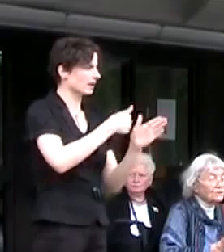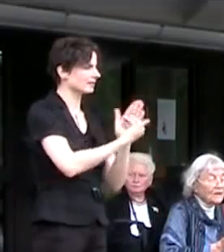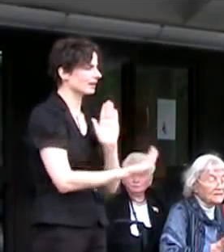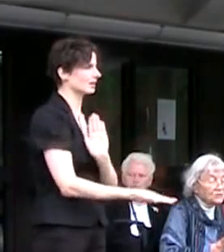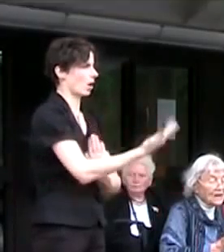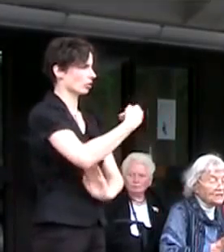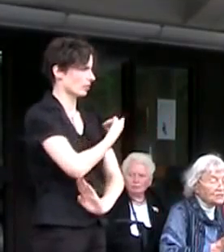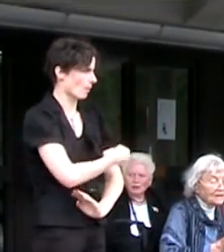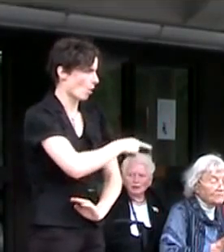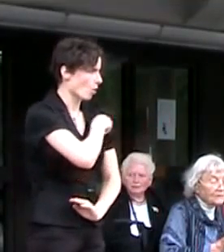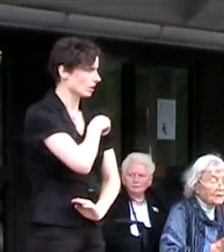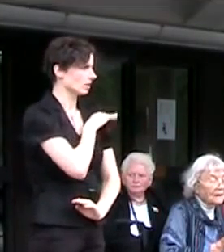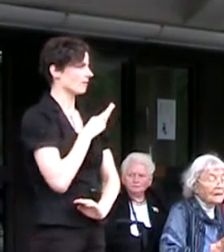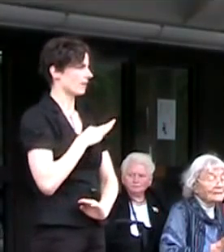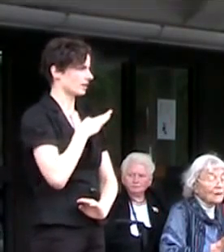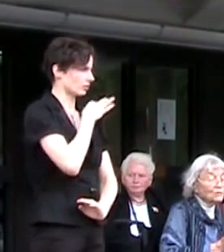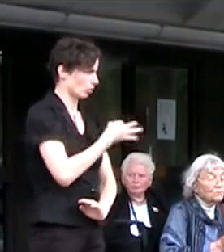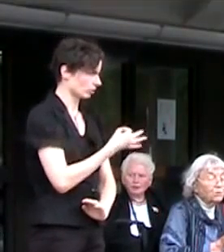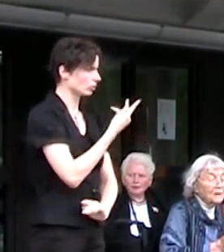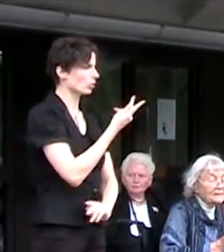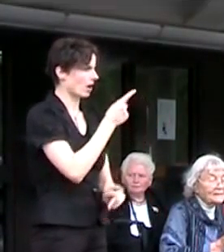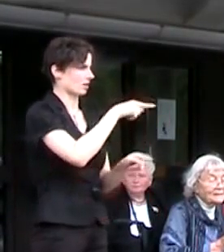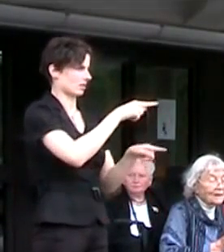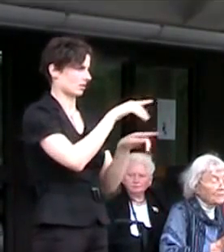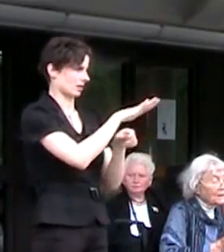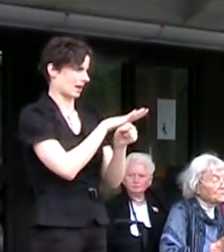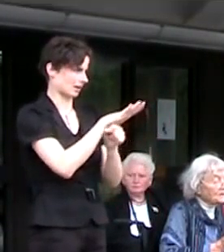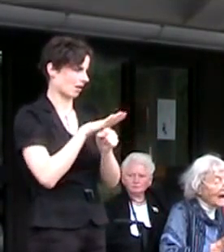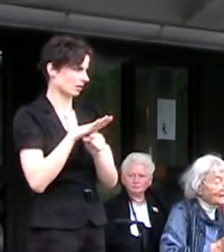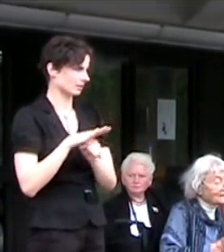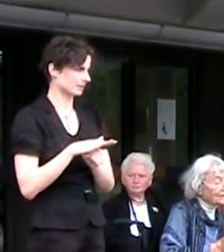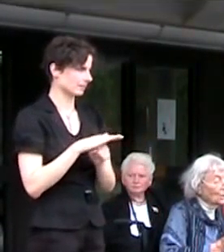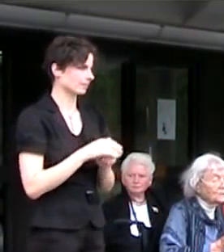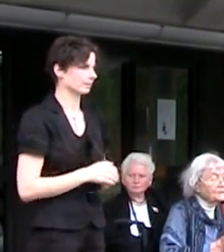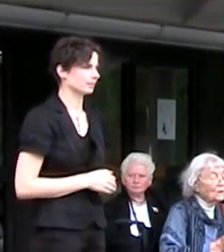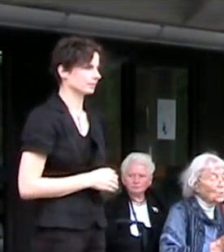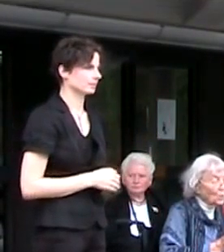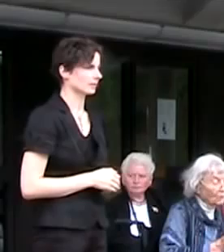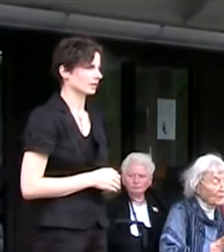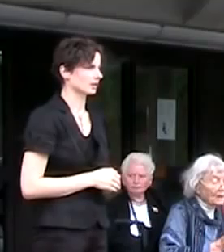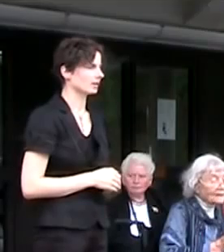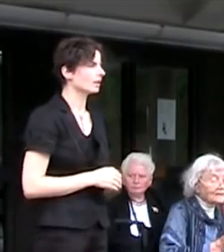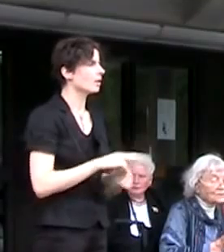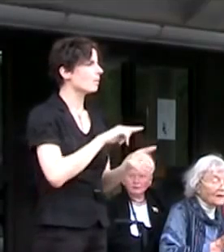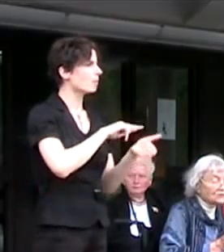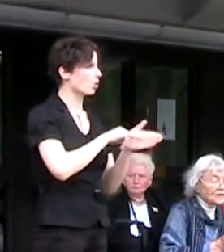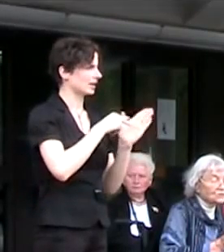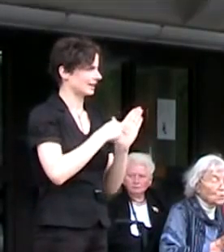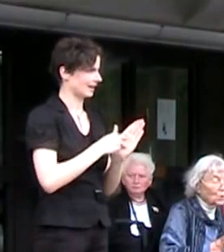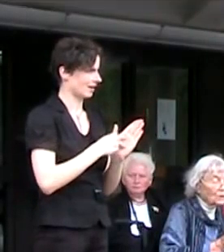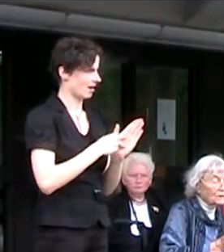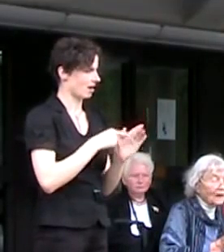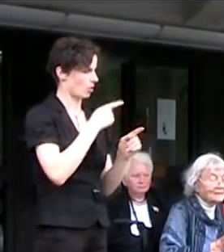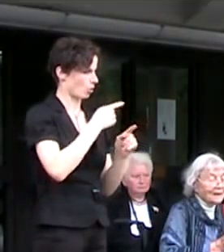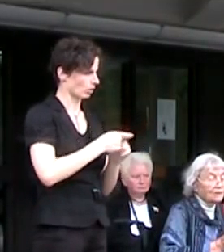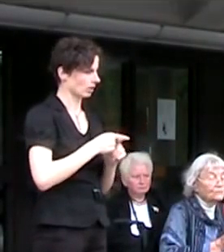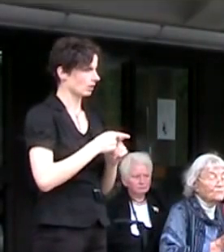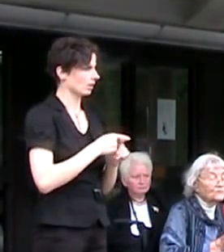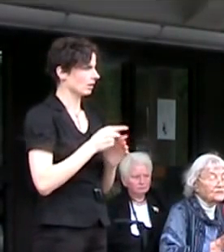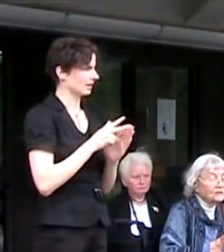und griechischen Anstalten. Da unsere Politiker, Psychiater und Theologen die Zwangsstationen